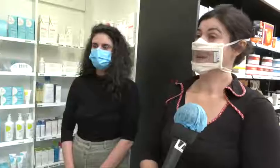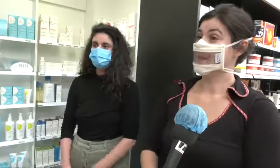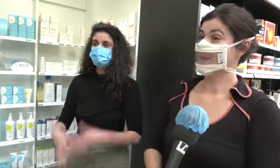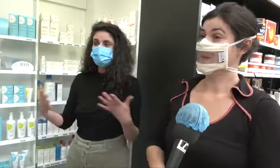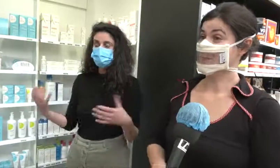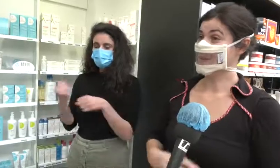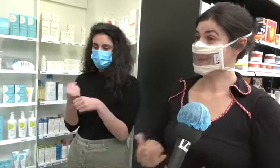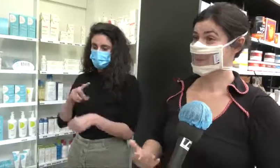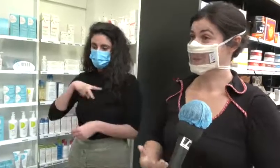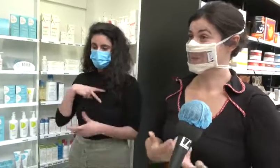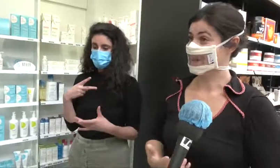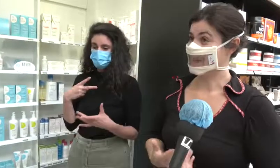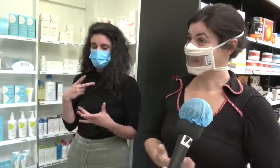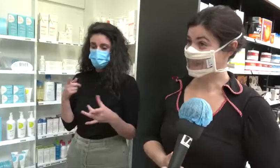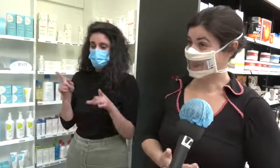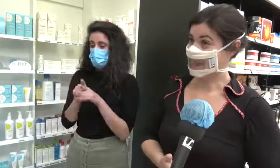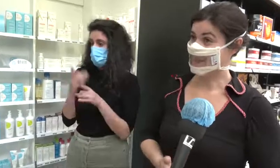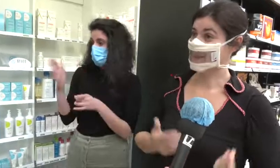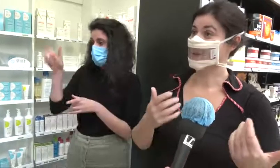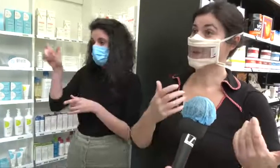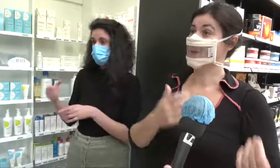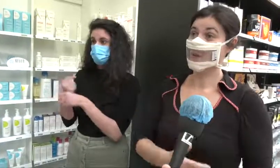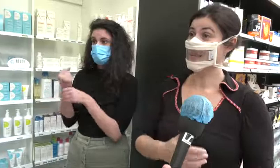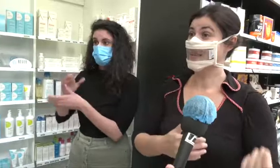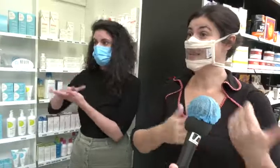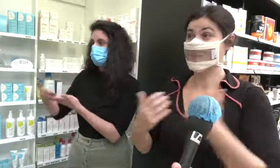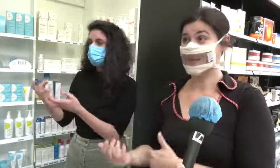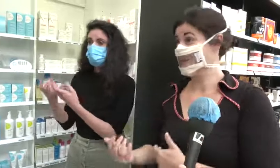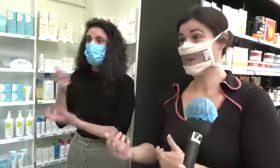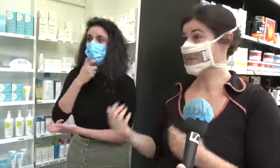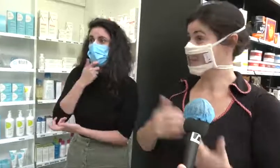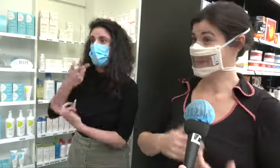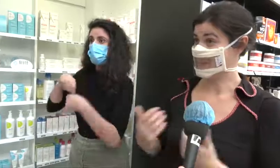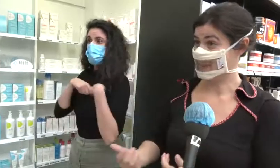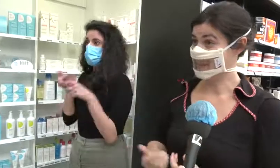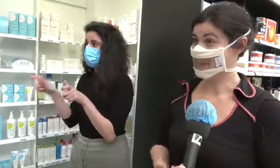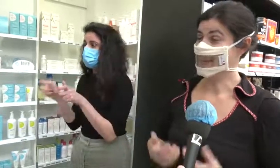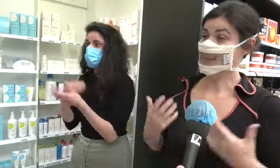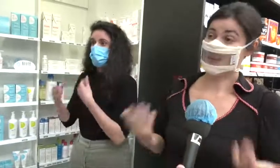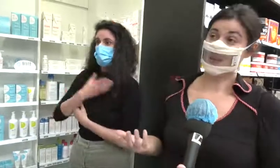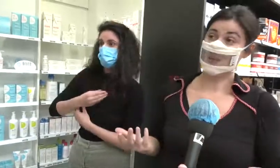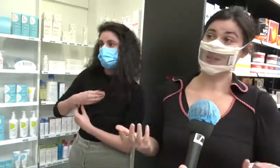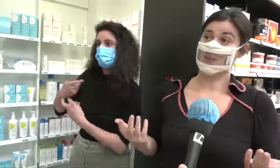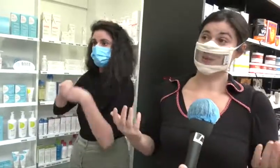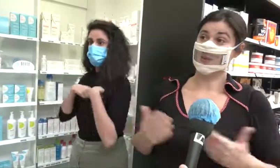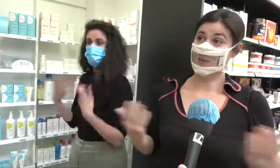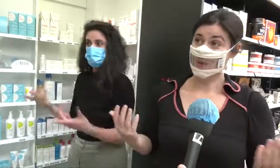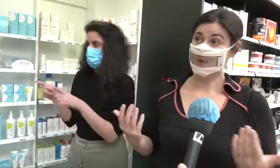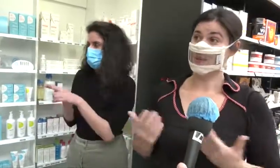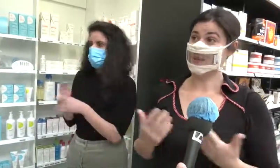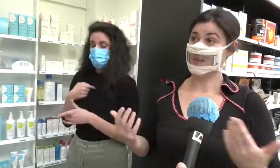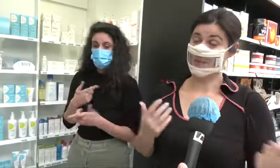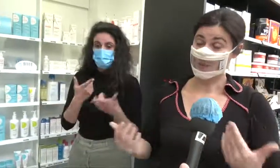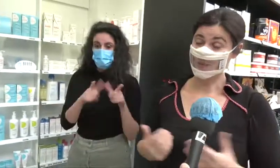Mon travail correspond exactement au même travail qu'un interprète en anglais, espagnol ou français, espagnol. Je traduis entre deux